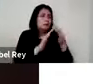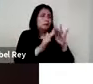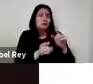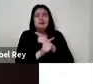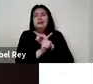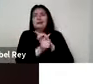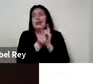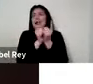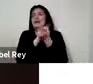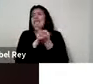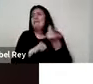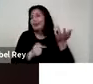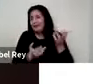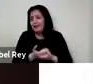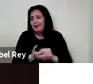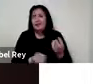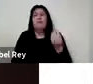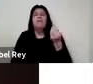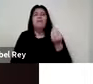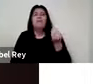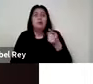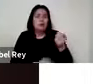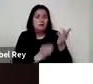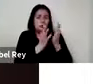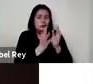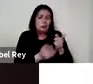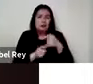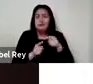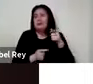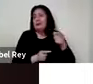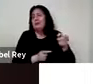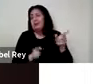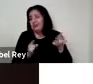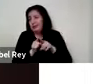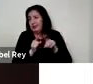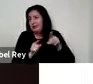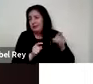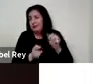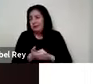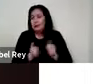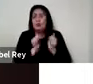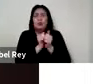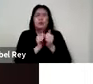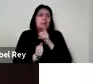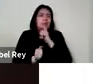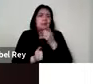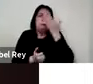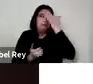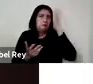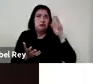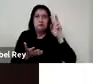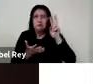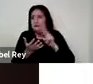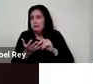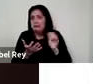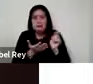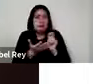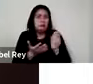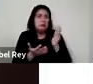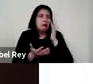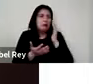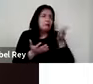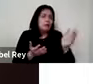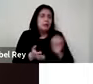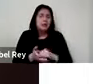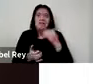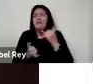el tono, porque te encuentras con tu estudiante, pero su estudiante también está con su papá que no sabe leer ni escribir y con su mamá, y al final